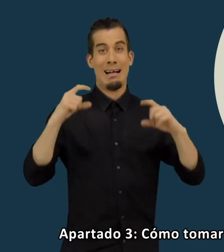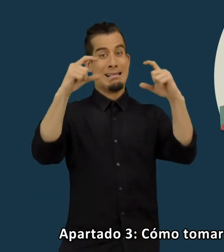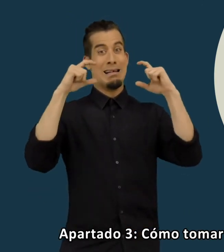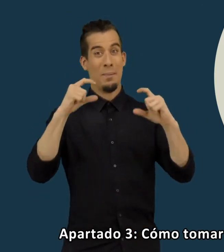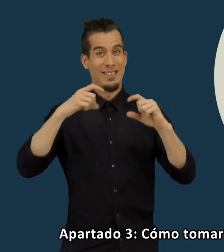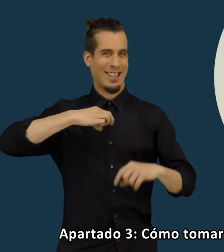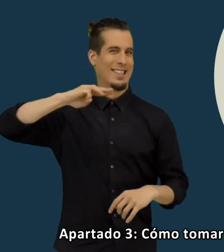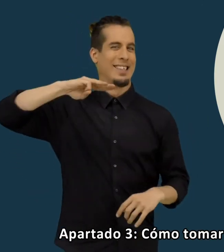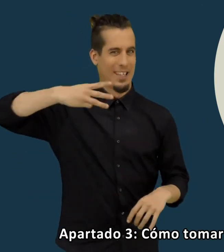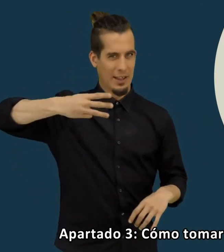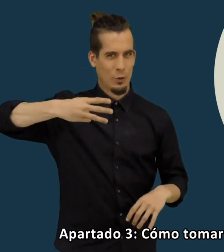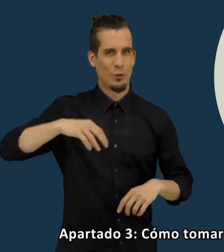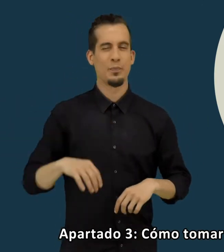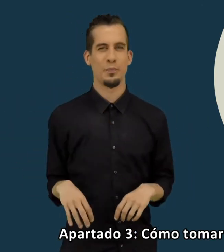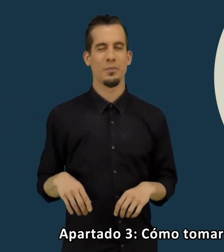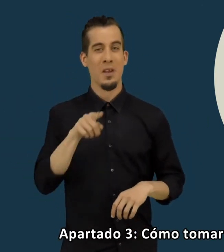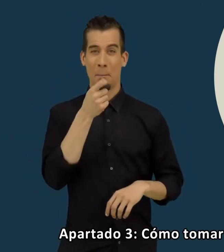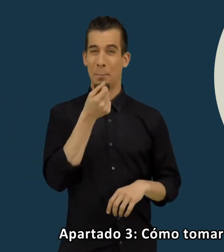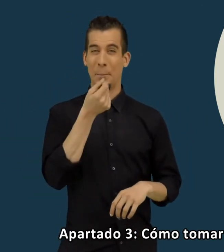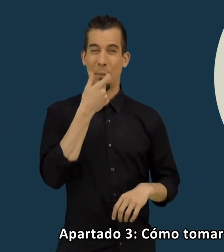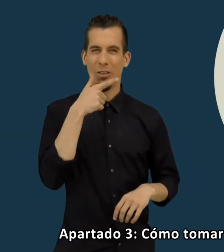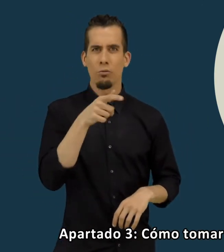Apartado 3. ¿Cómo tomar el medicamento?